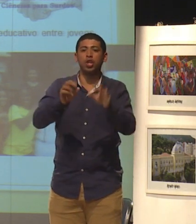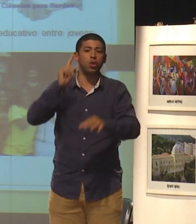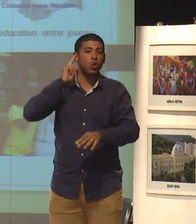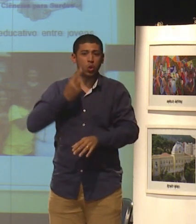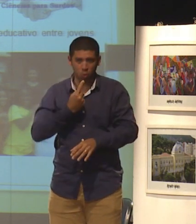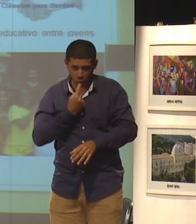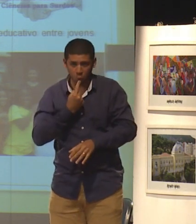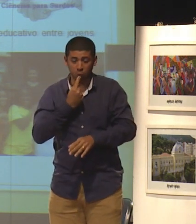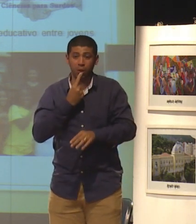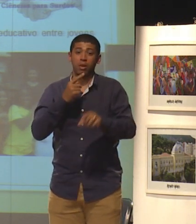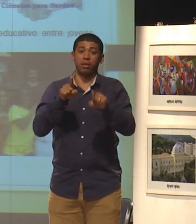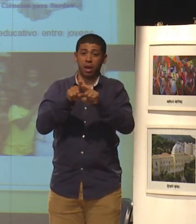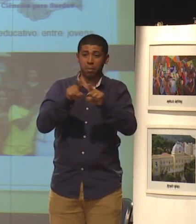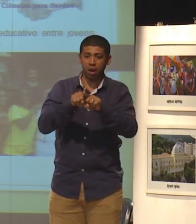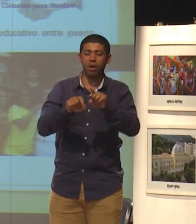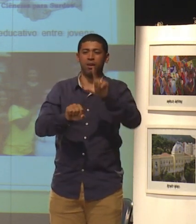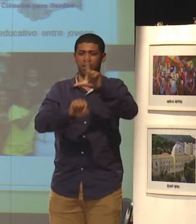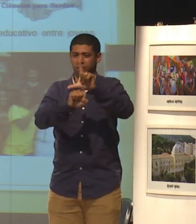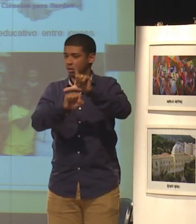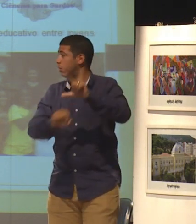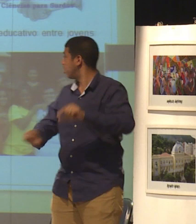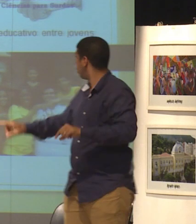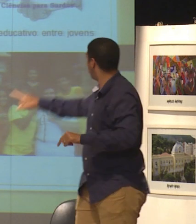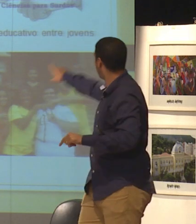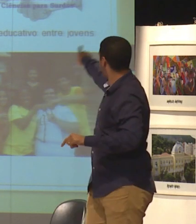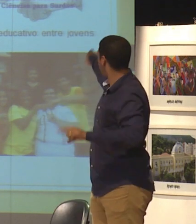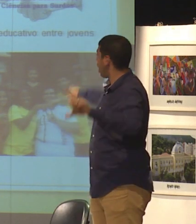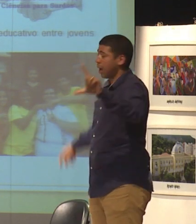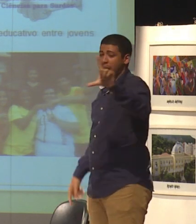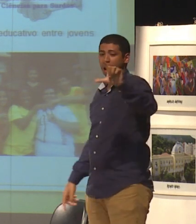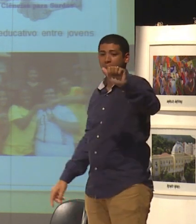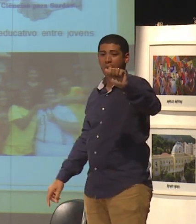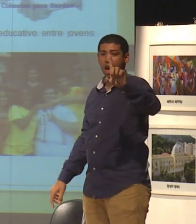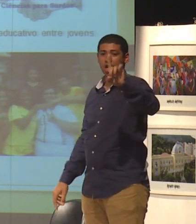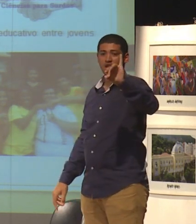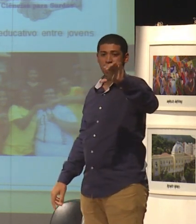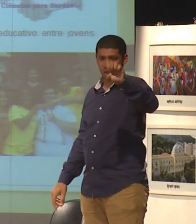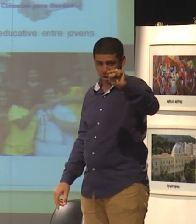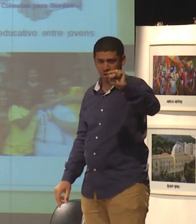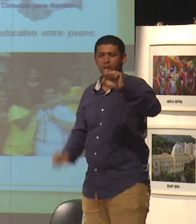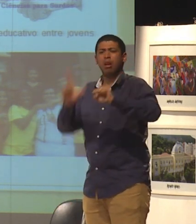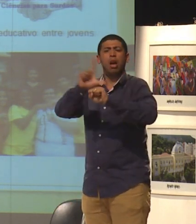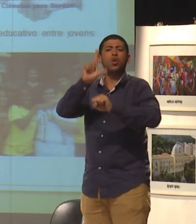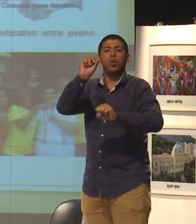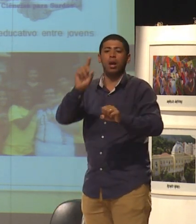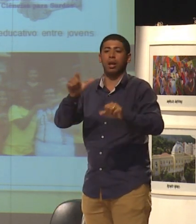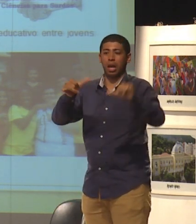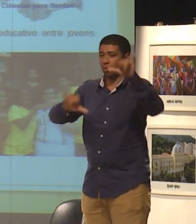a UFRJ ela tinha um projeto, né, com surdo, LADIX. Esse é o sinal.